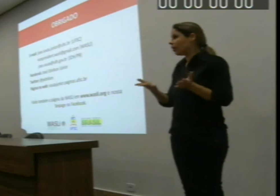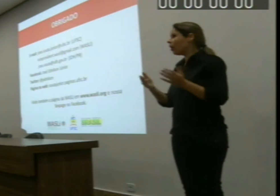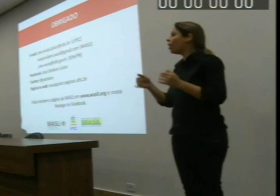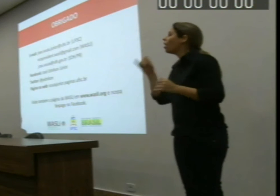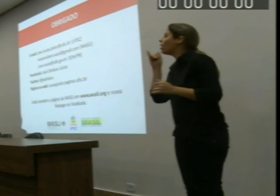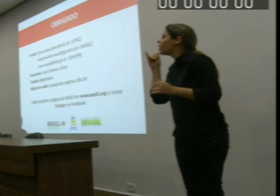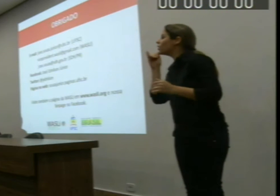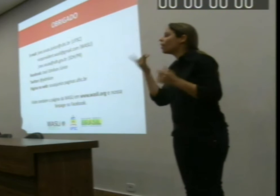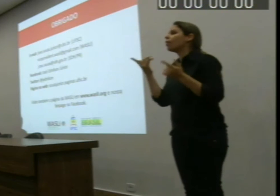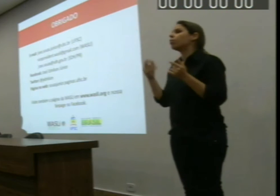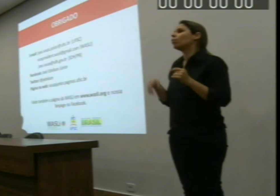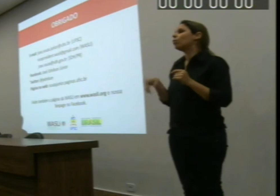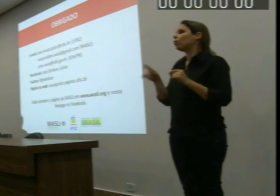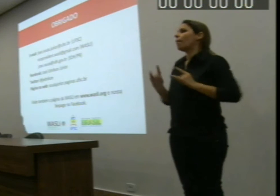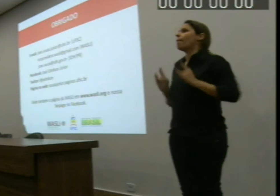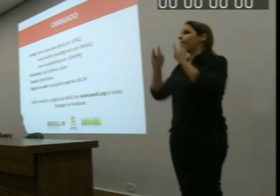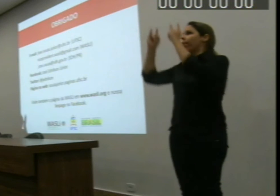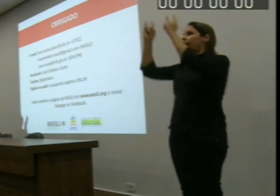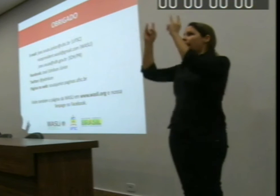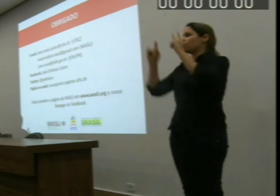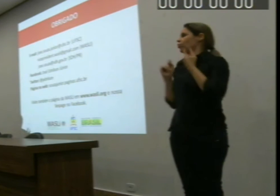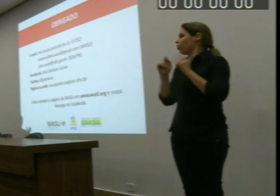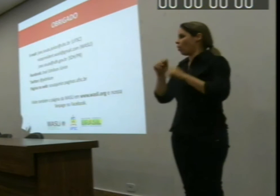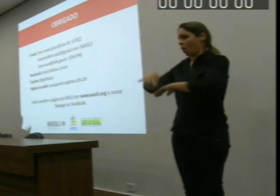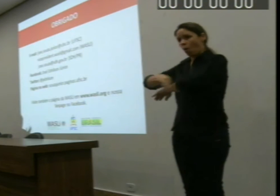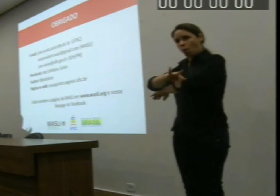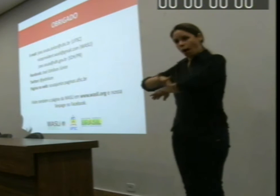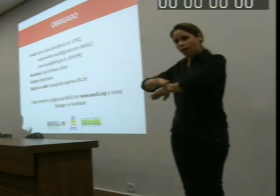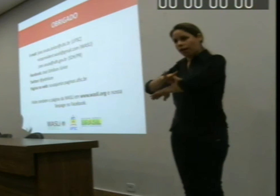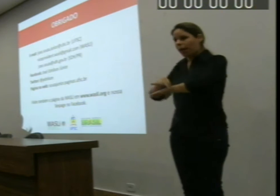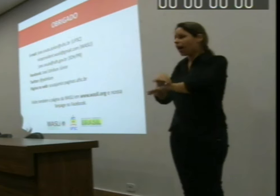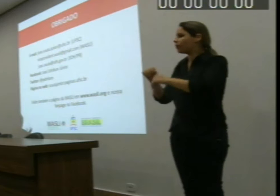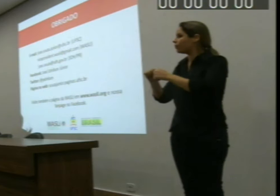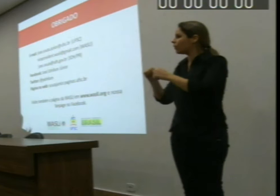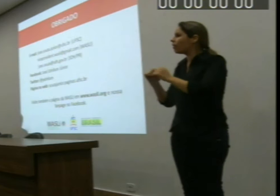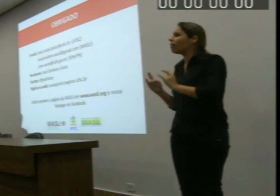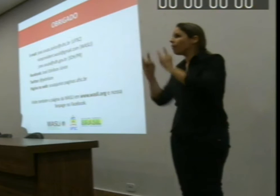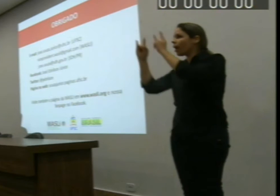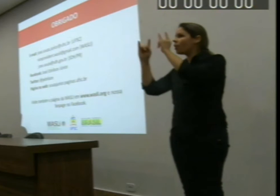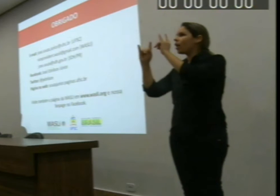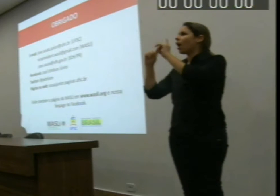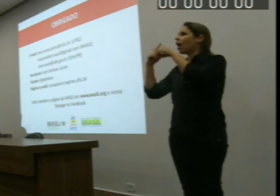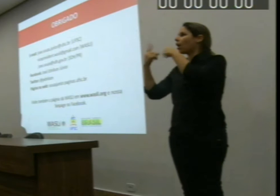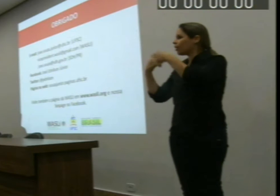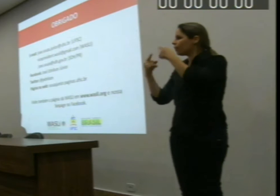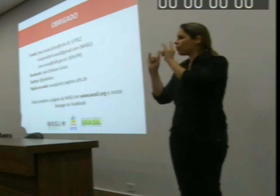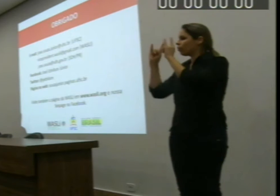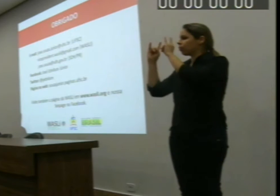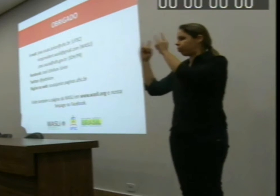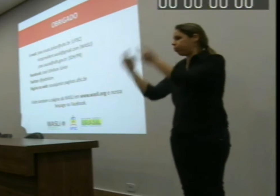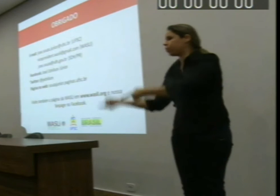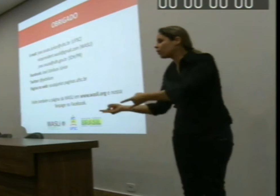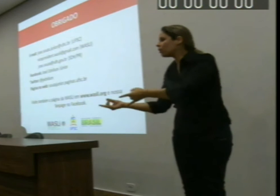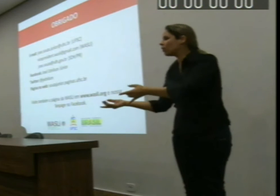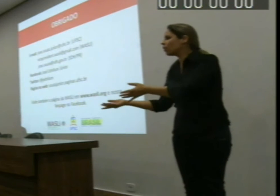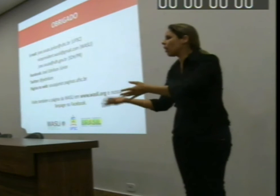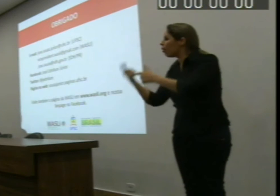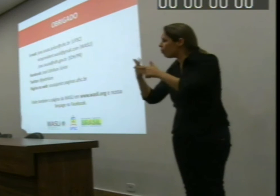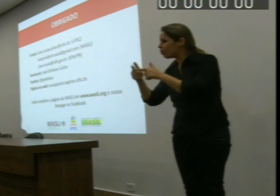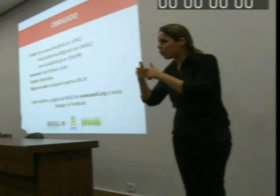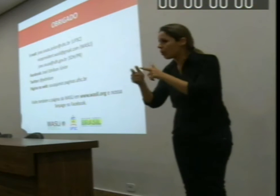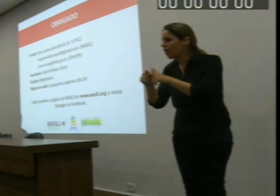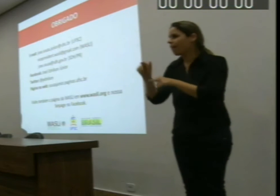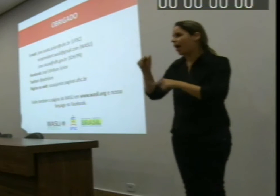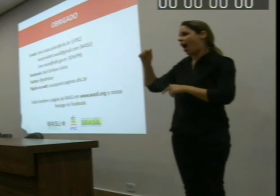como Sérgio Naia no Rio de Janeiro com aquele famoso caso das Torres lá então assim Isso é um problema administrativo Isso não é um problema do